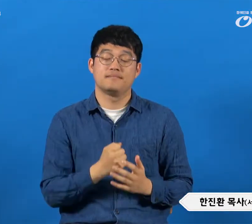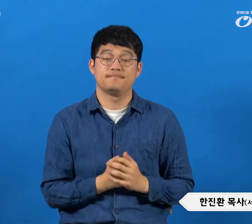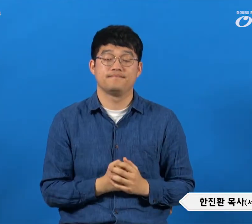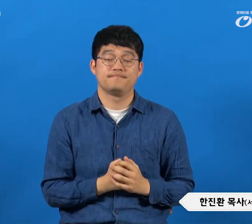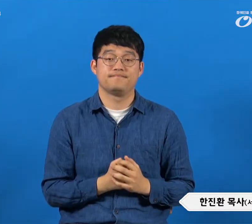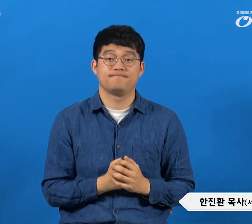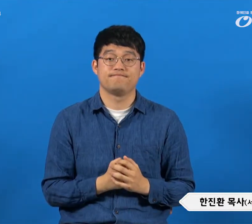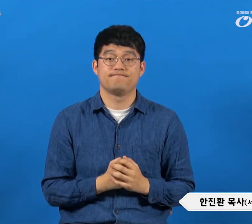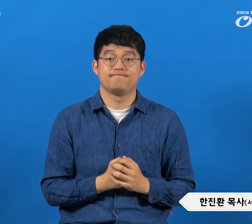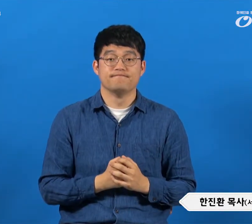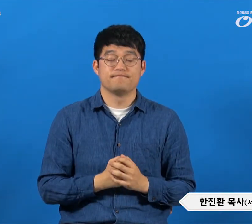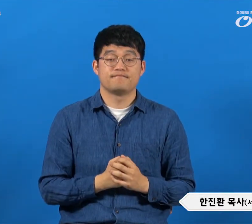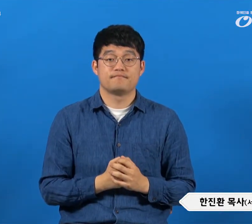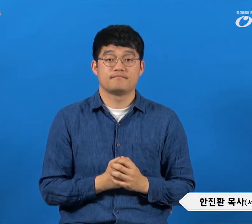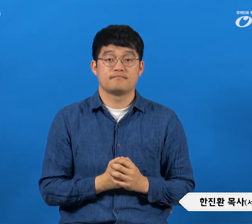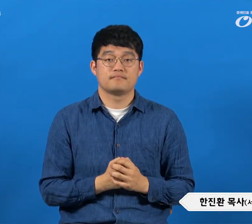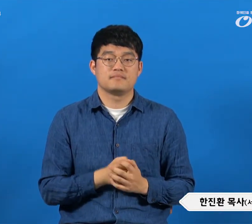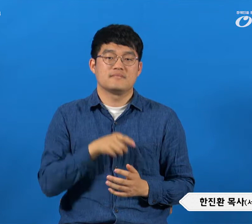있습니다.